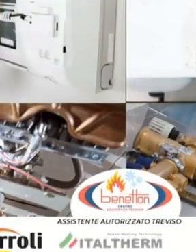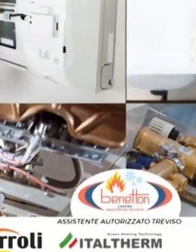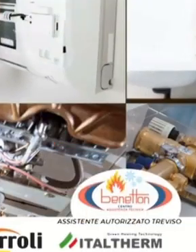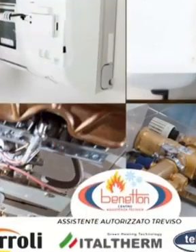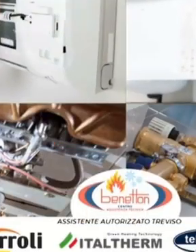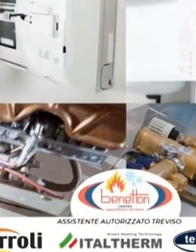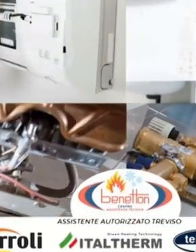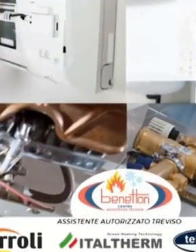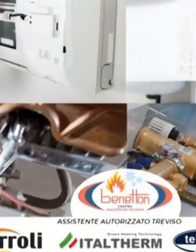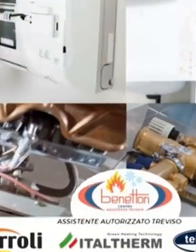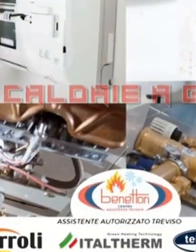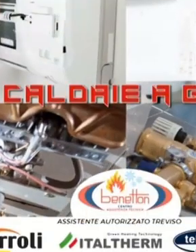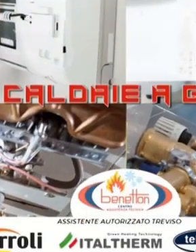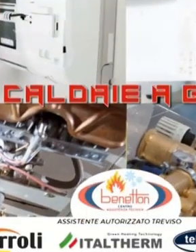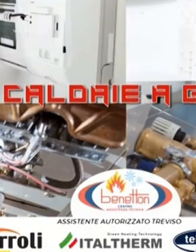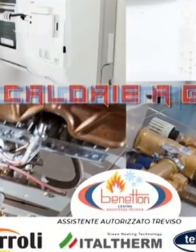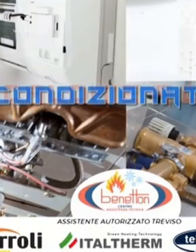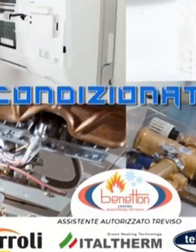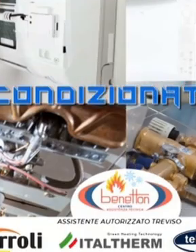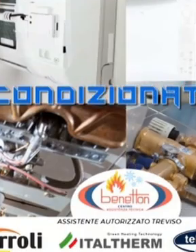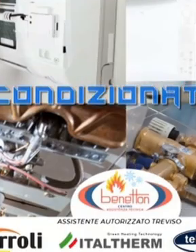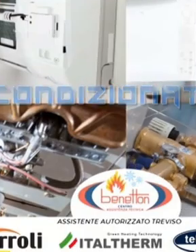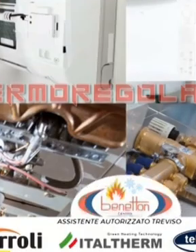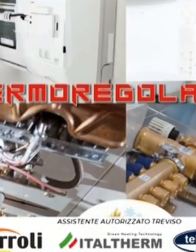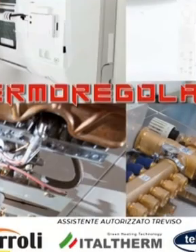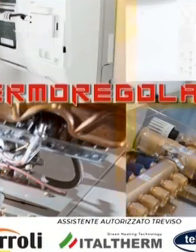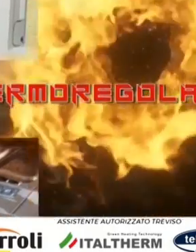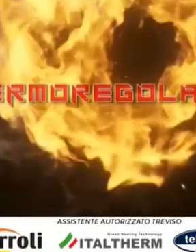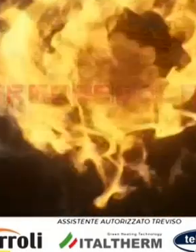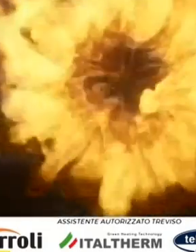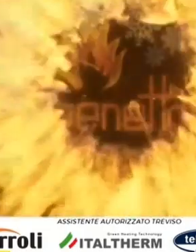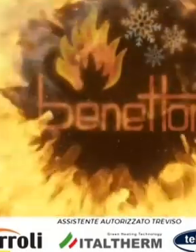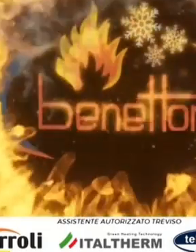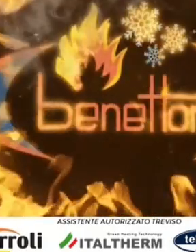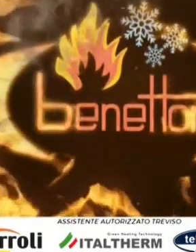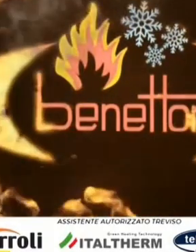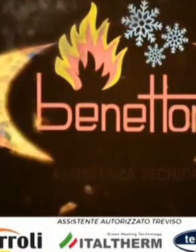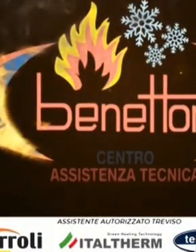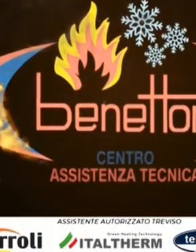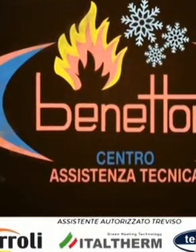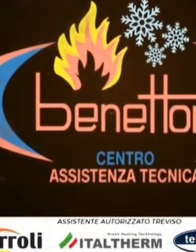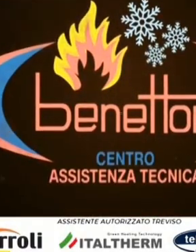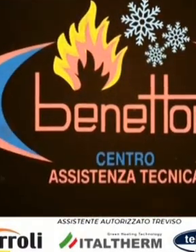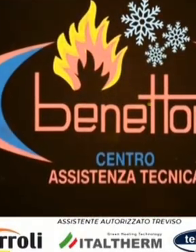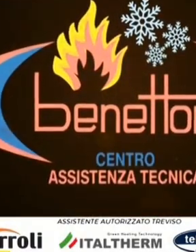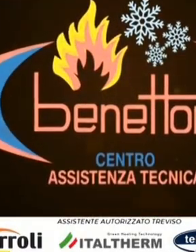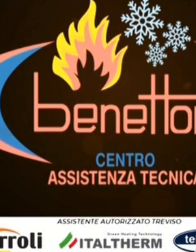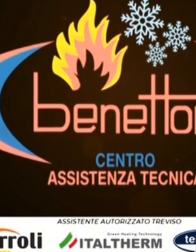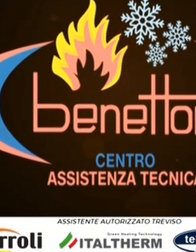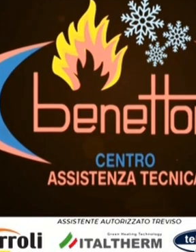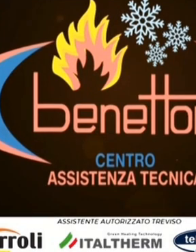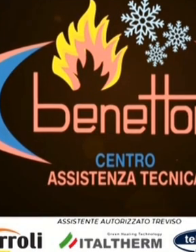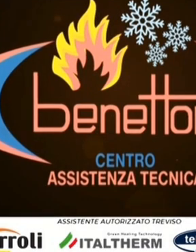Benetton, centro assistenza tecnica per caldaie a gas, condizionatori e termoregolazioni. Dal 1976, al vostro servizio con professionalità